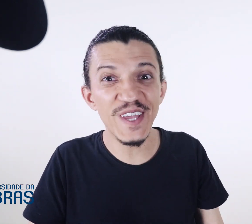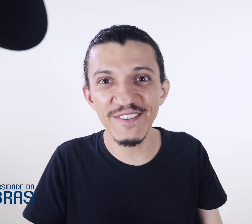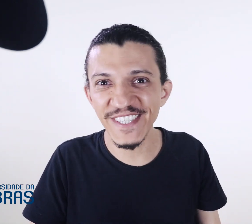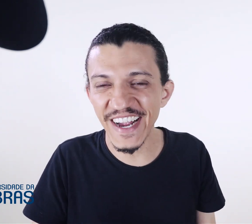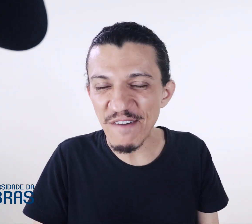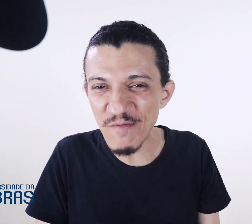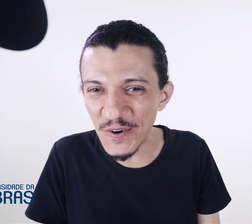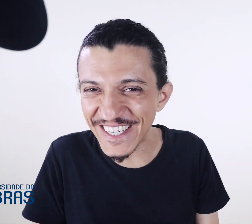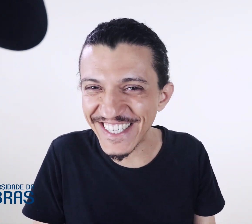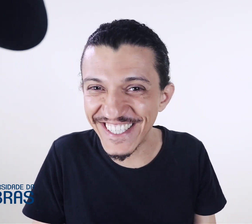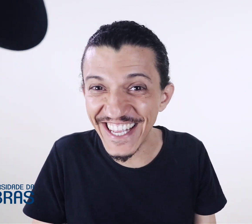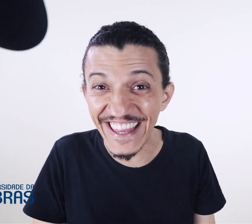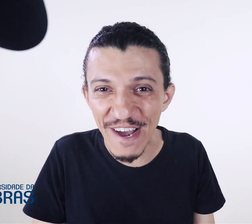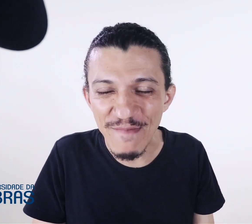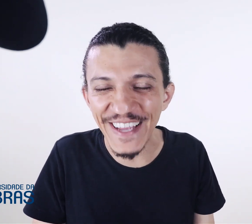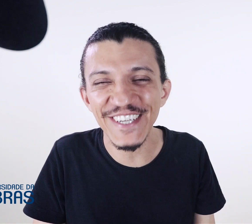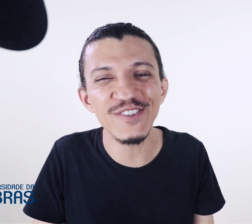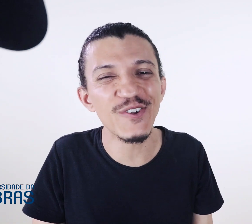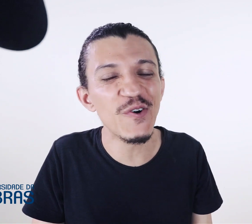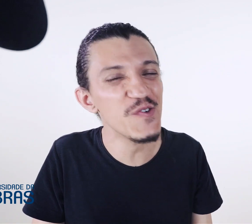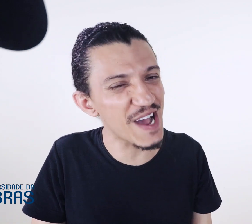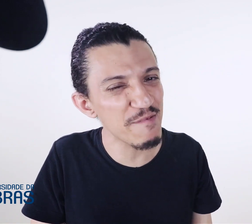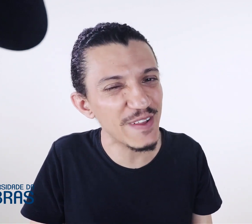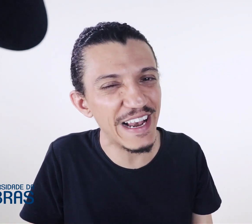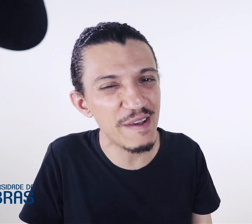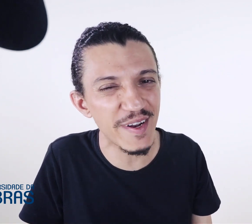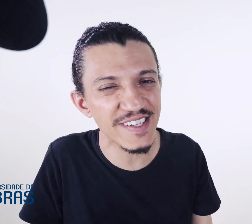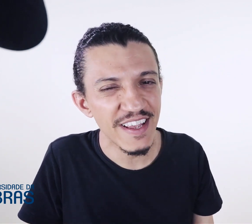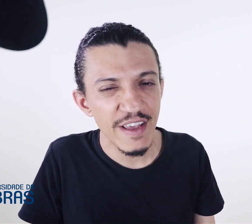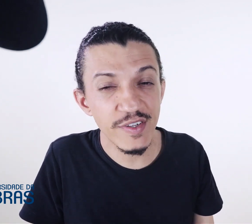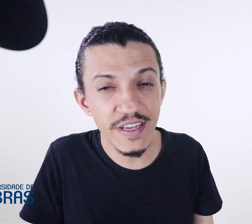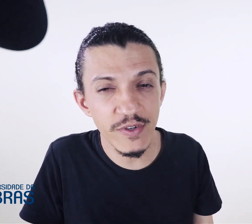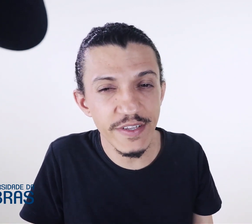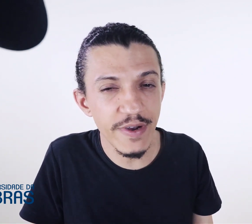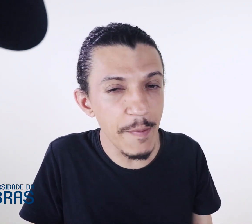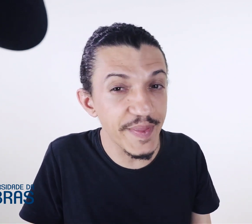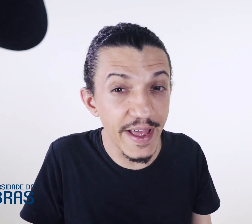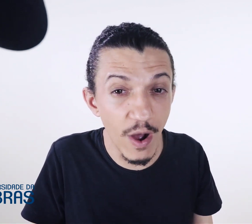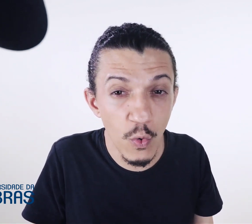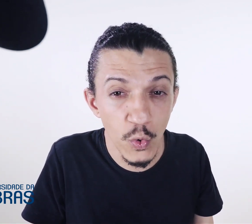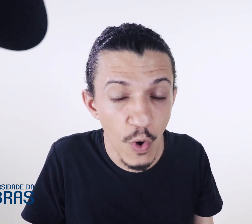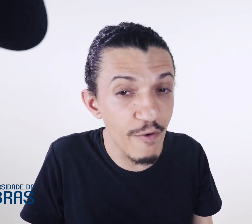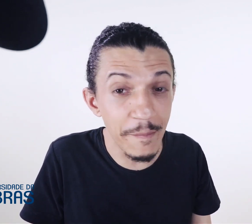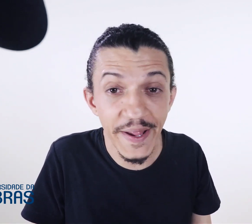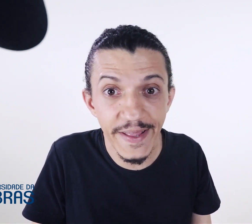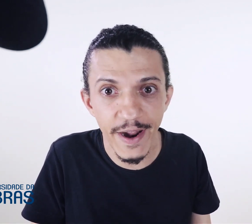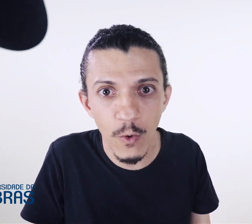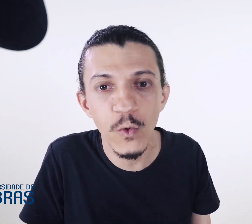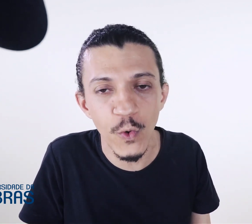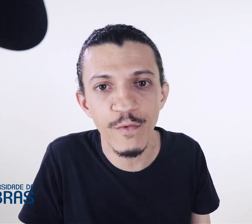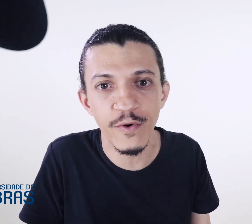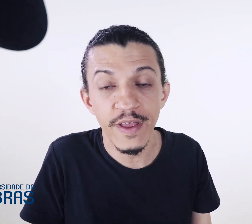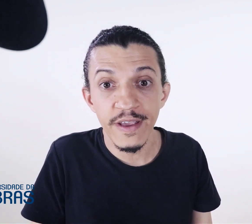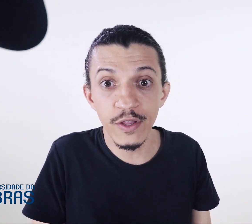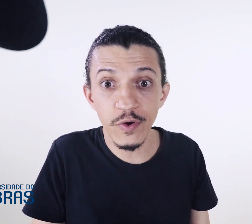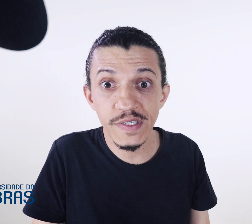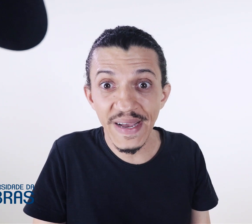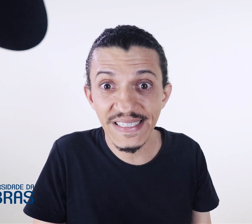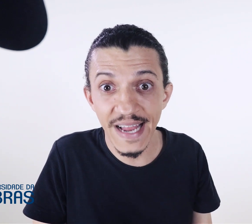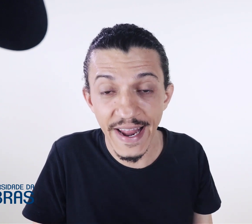você acabou de assistir também te ajudou no caminho da Libras, você conseguiu captar algo novo, aprender algo novo, que trouxe mais clareza